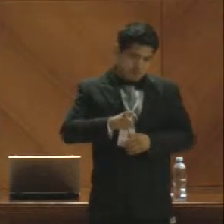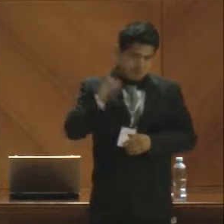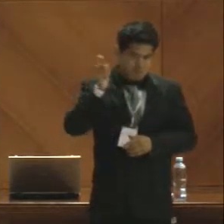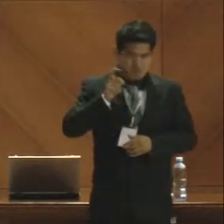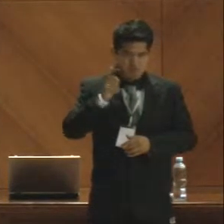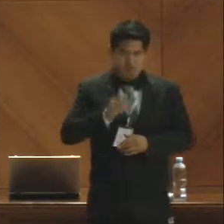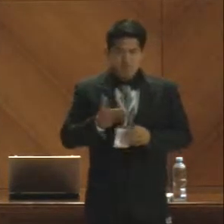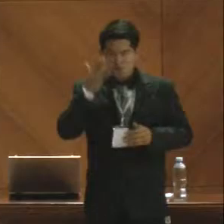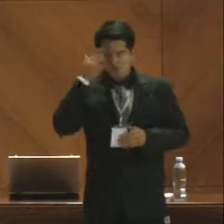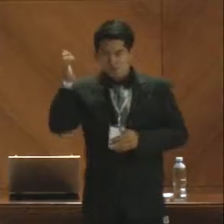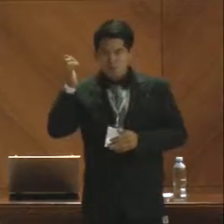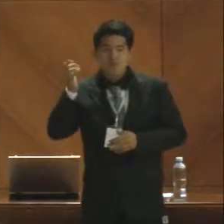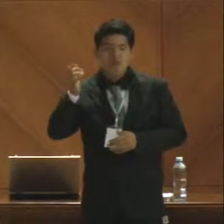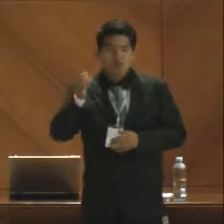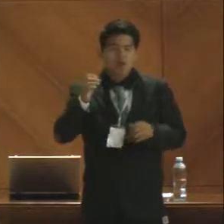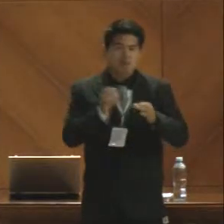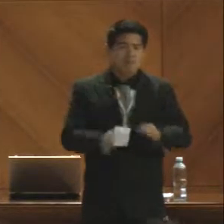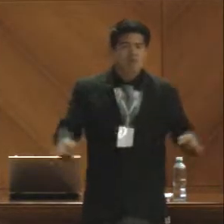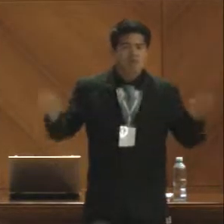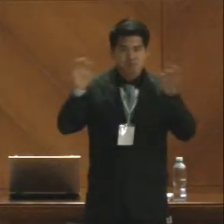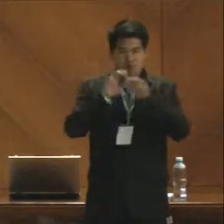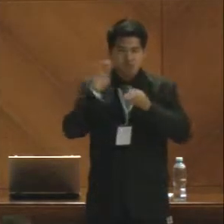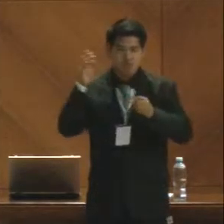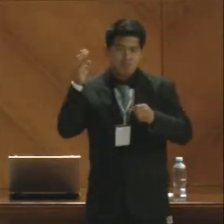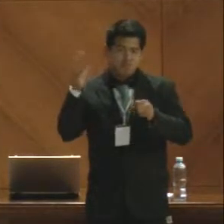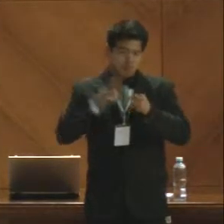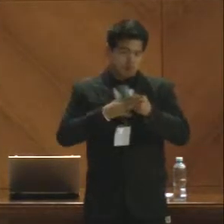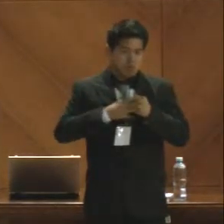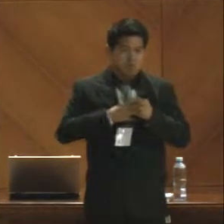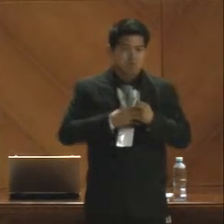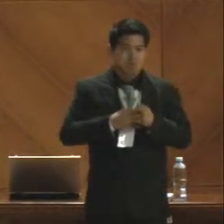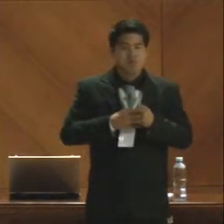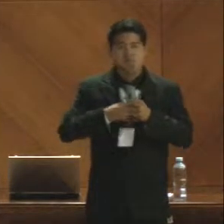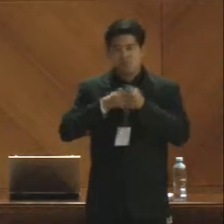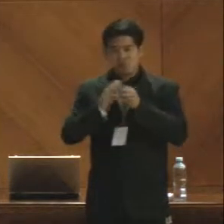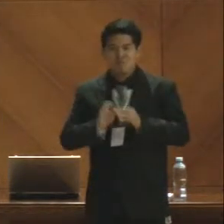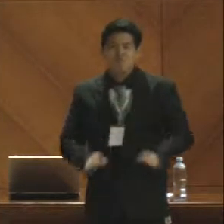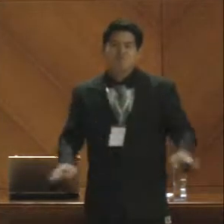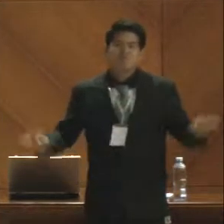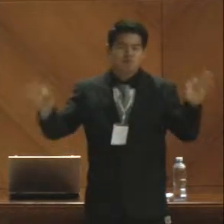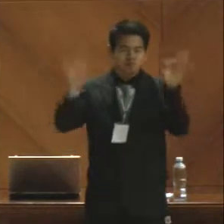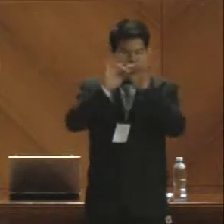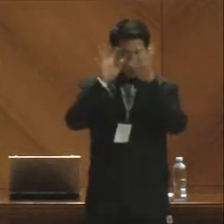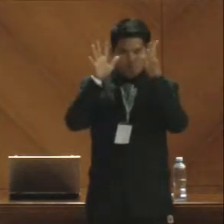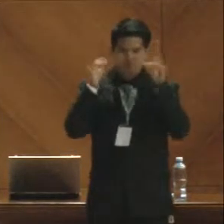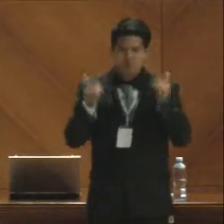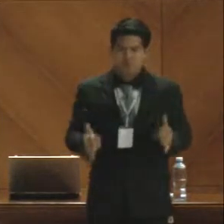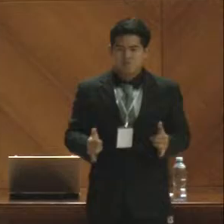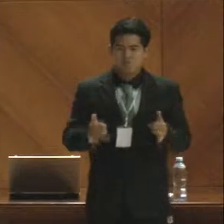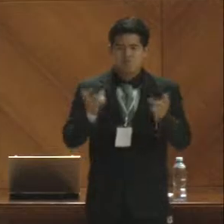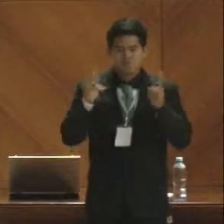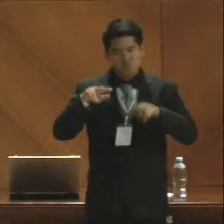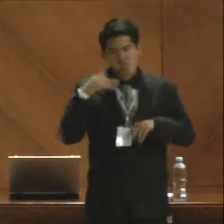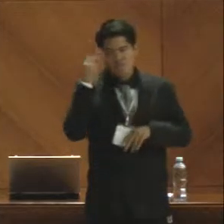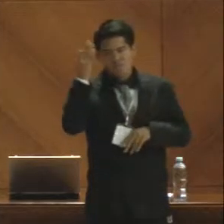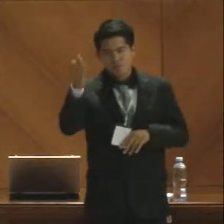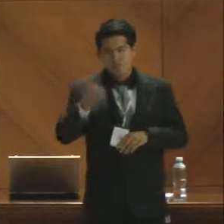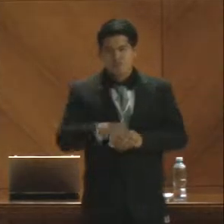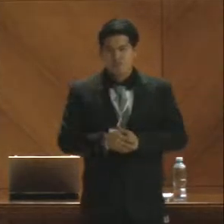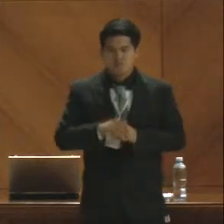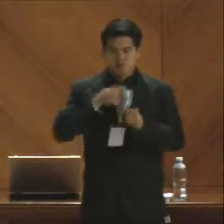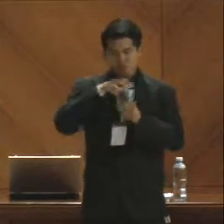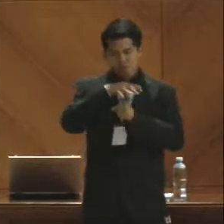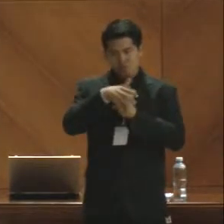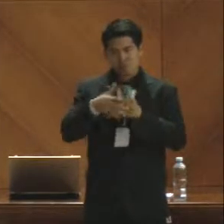Porque el internet, nos guste o no nos guste, va a ser una de las herramientas más importantes que tenemos. Es una de las herramientas más importantes que tenemos en el mundo.